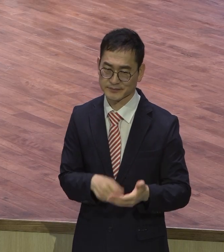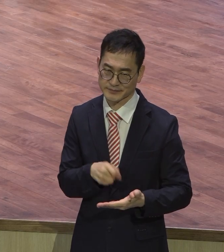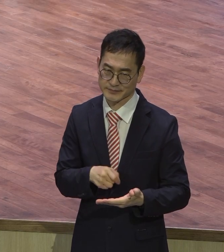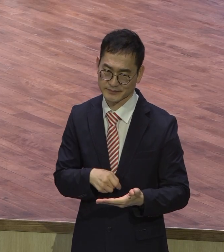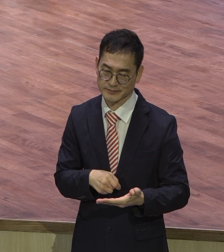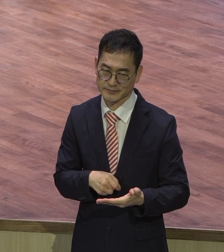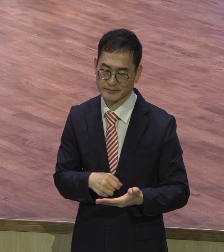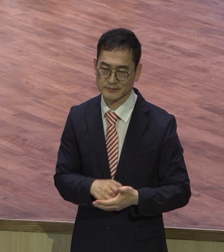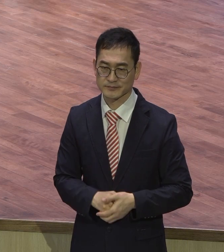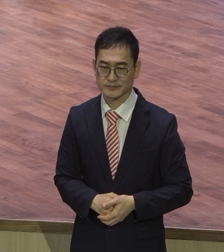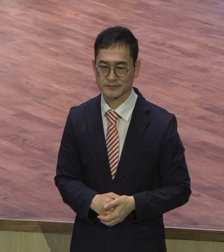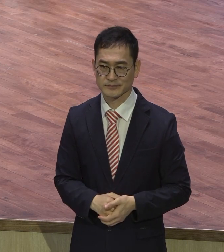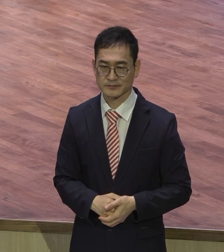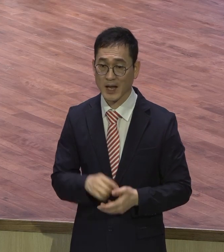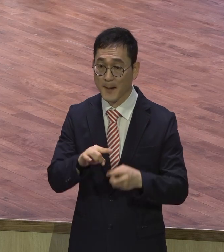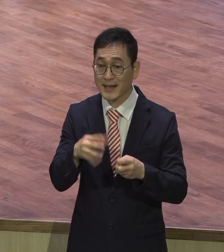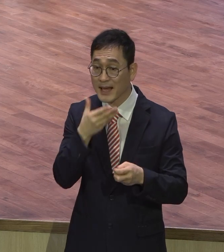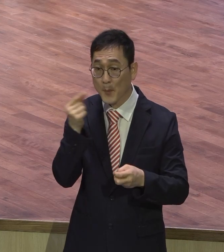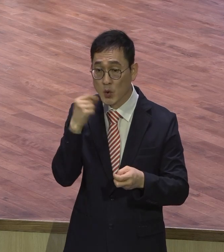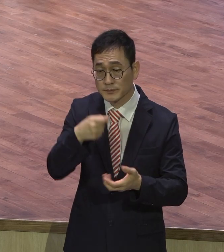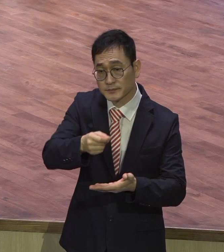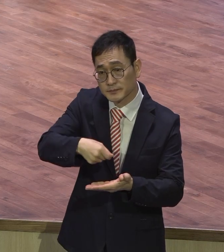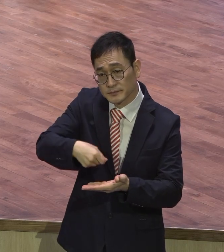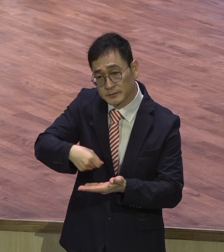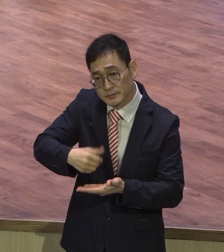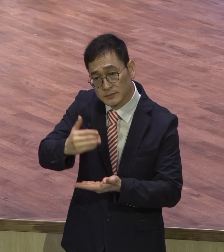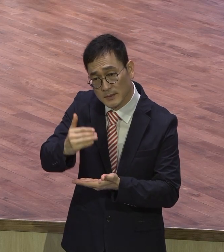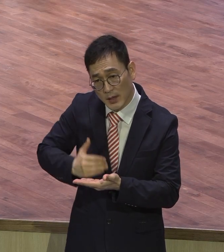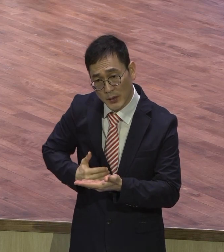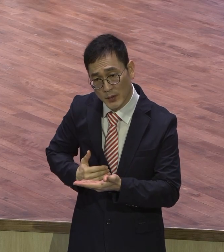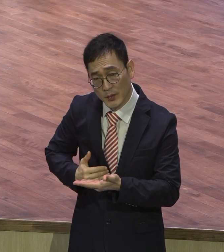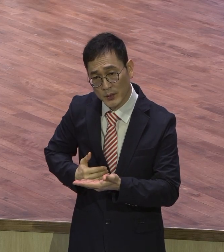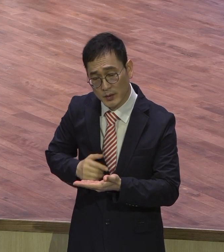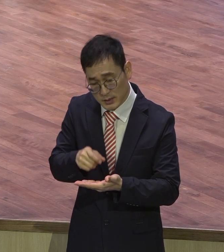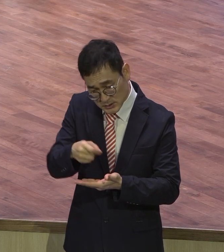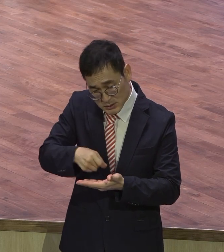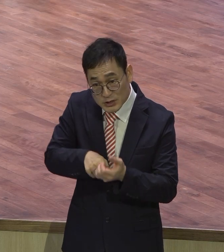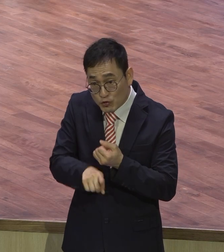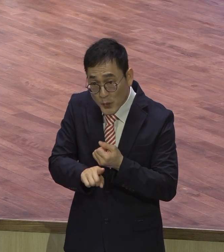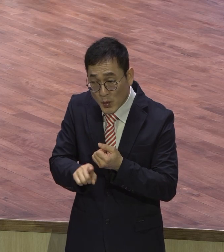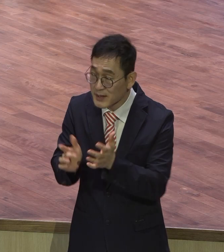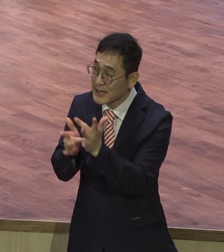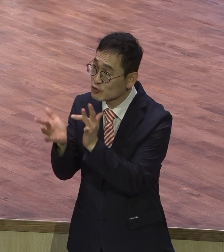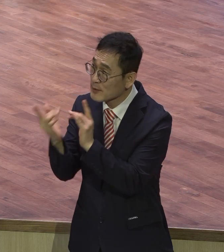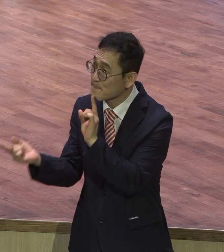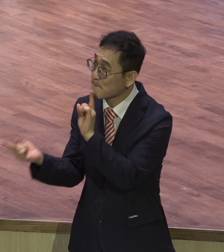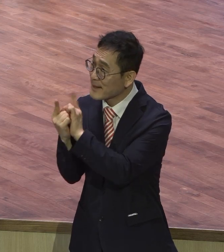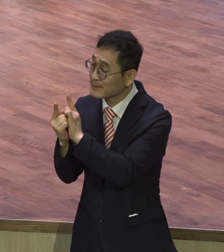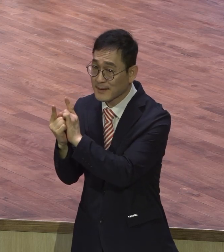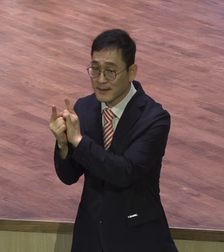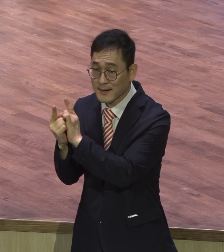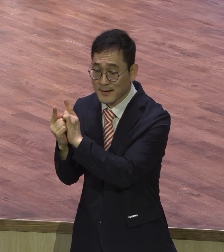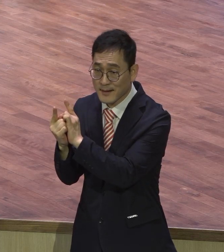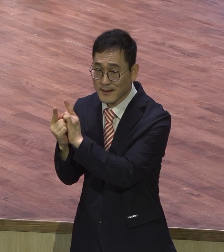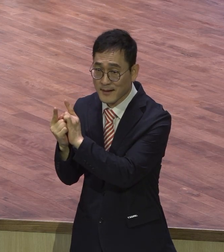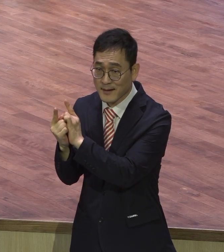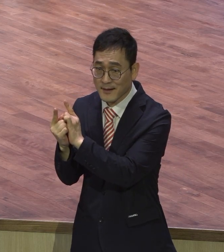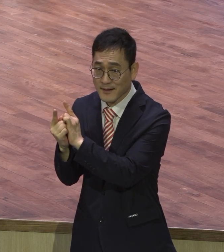마태복음이에요 그 이유가 어디 있느냐 바로 예수 그리스도를 만나면